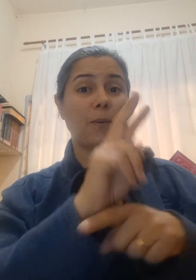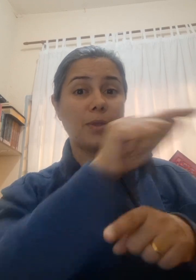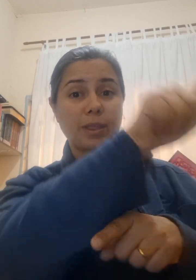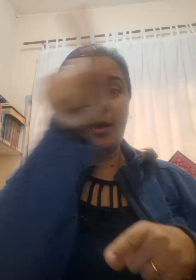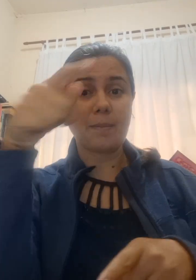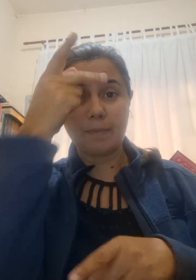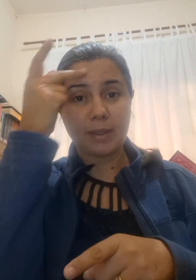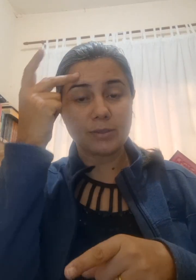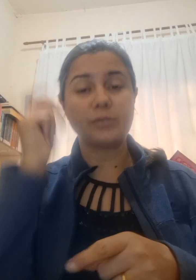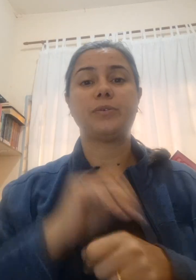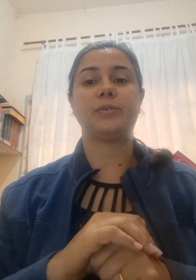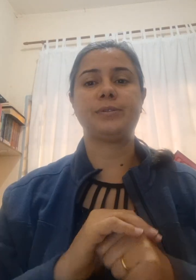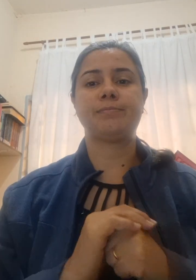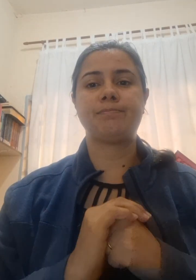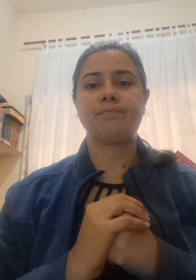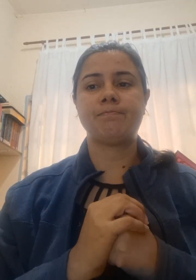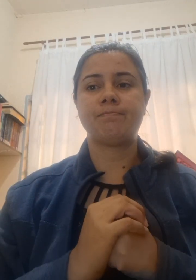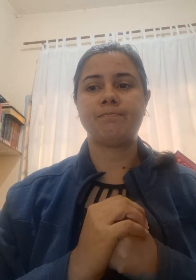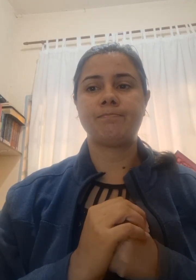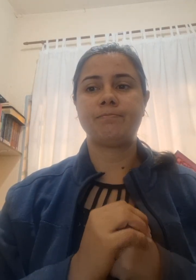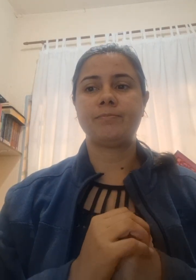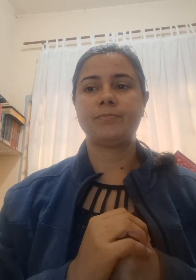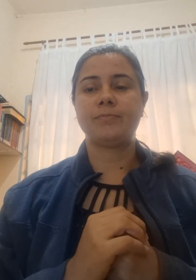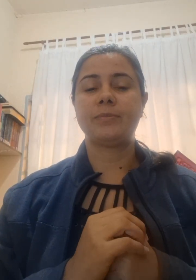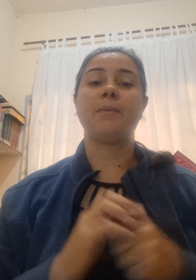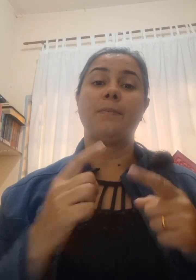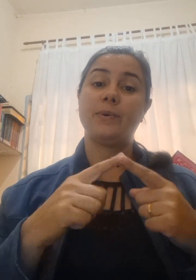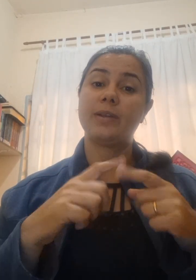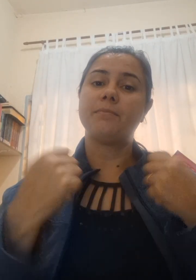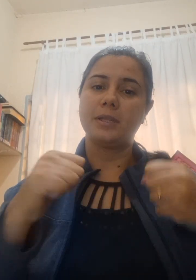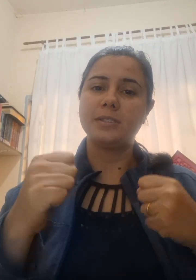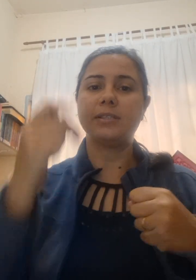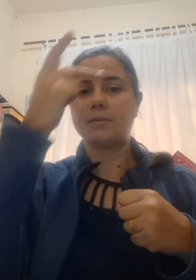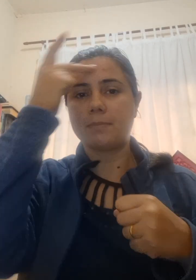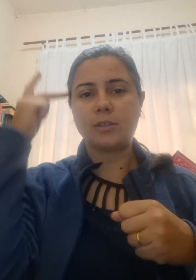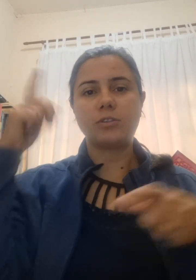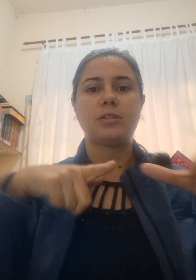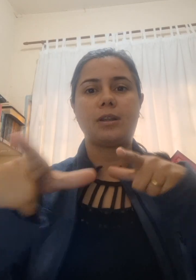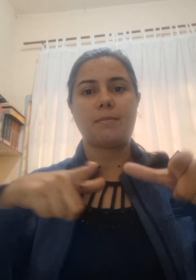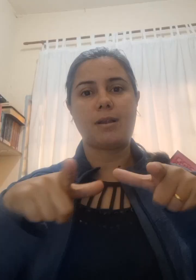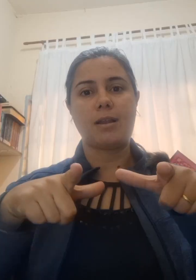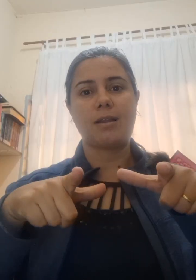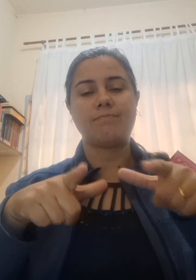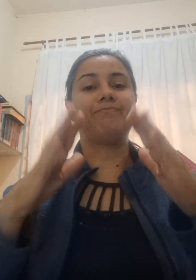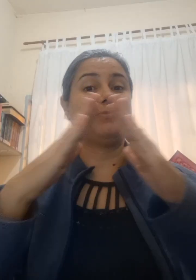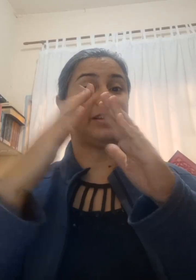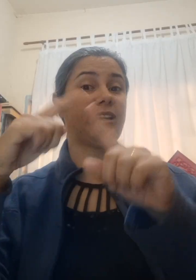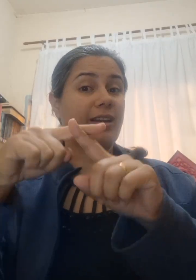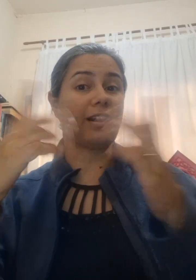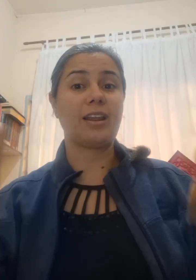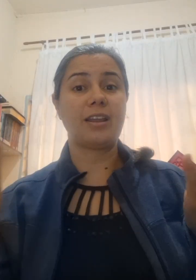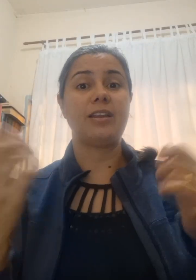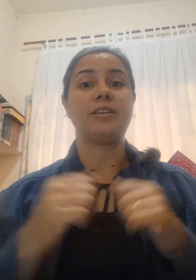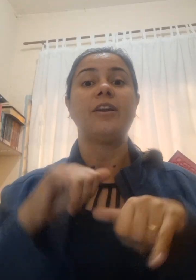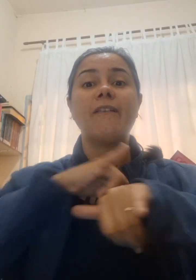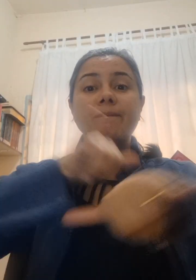para pastores para cuidar dessas pessoas. Porque precisa de pessoas para trabalhar na